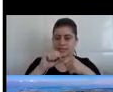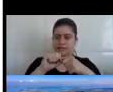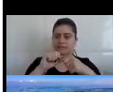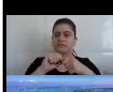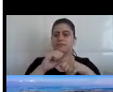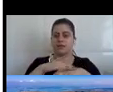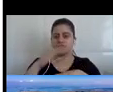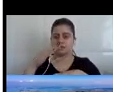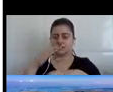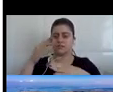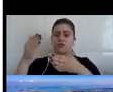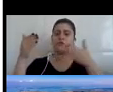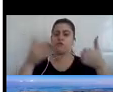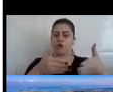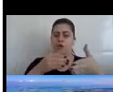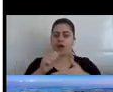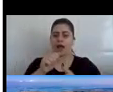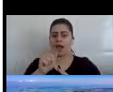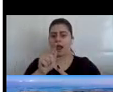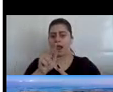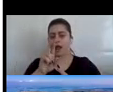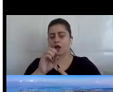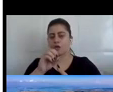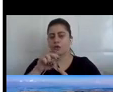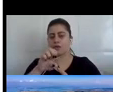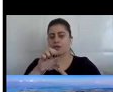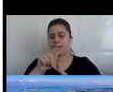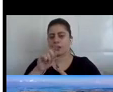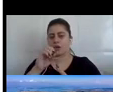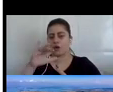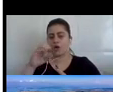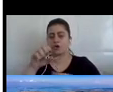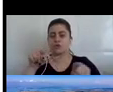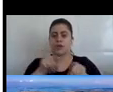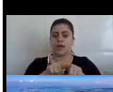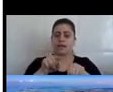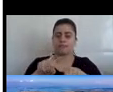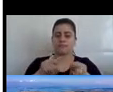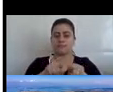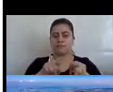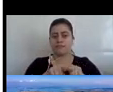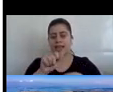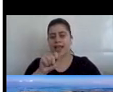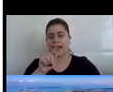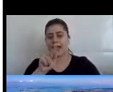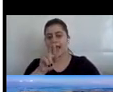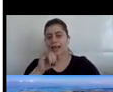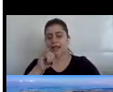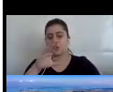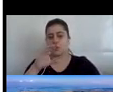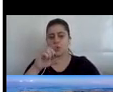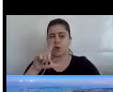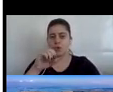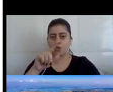muito voltada para o agronegócio. Aqui, a produção da agroecologia. Então, nessa relação, nesse arco, a gente tem